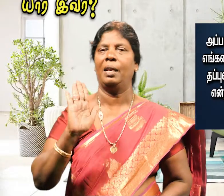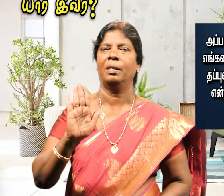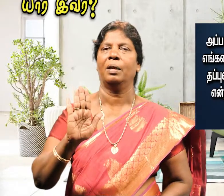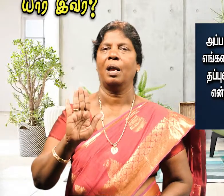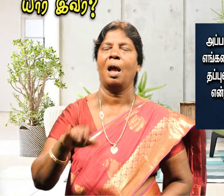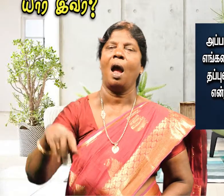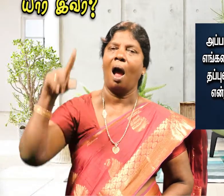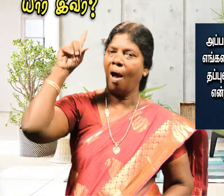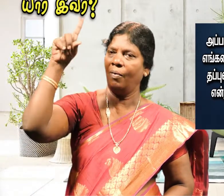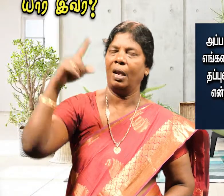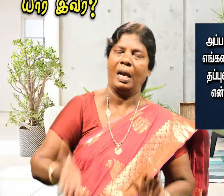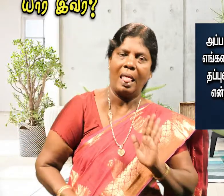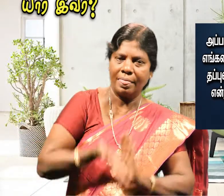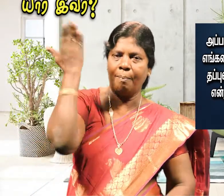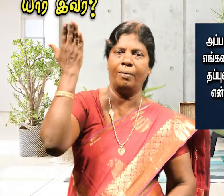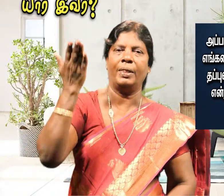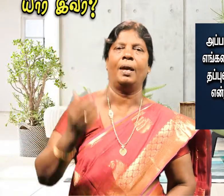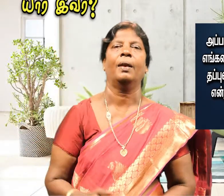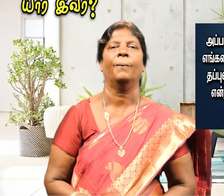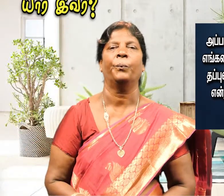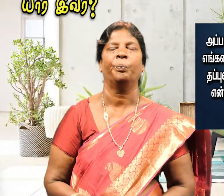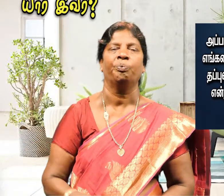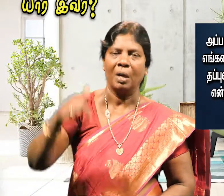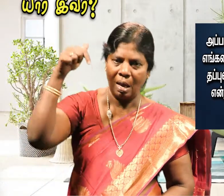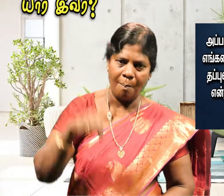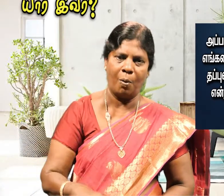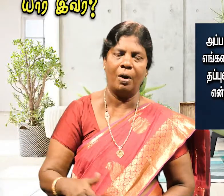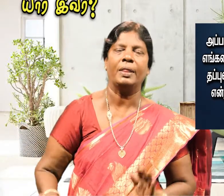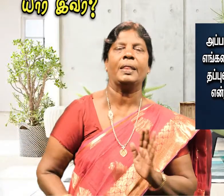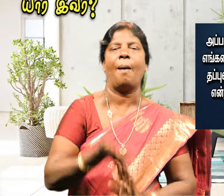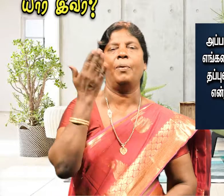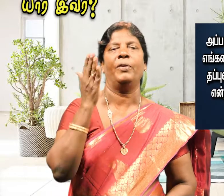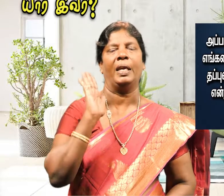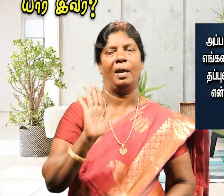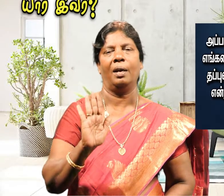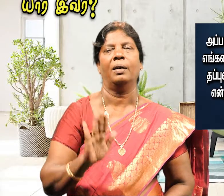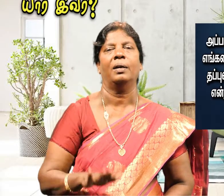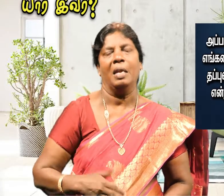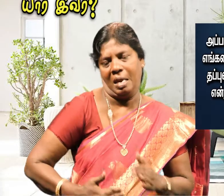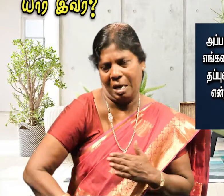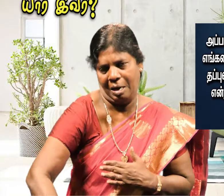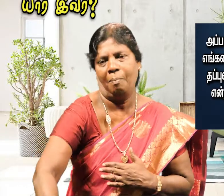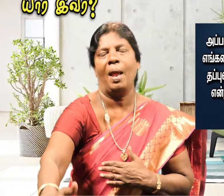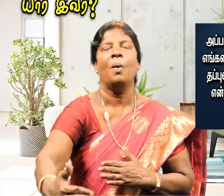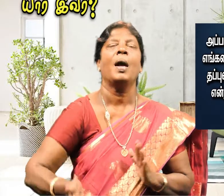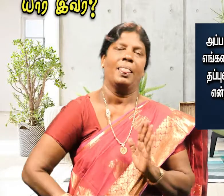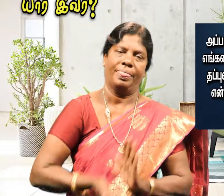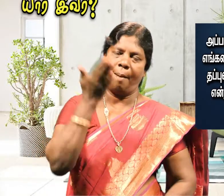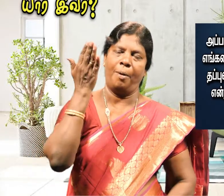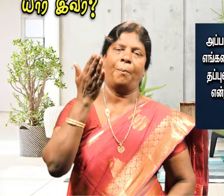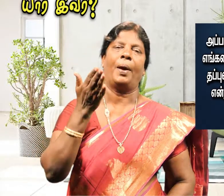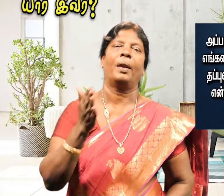மரணத்தின் நின்றும் அவர் எங்களை தப்புவித்தார், இப்பொழுதும் தப்புவிக்கிறார்,